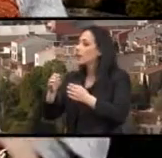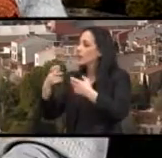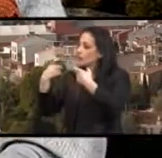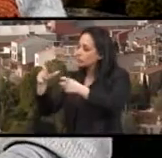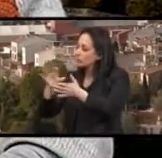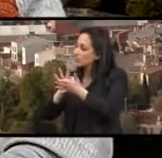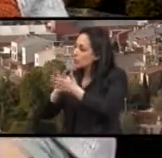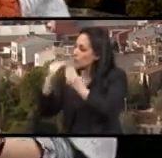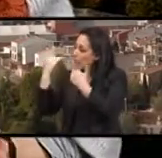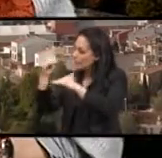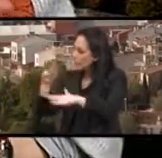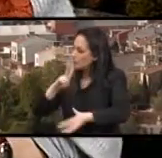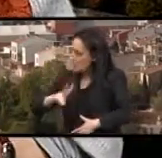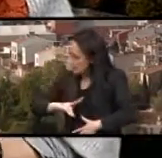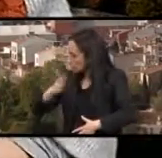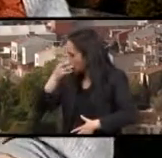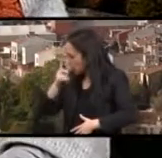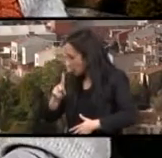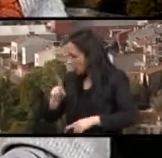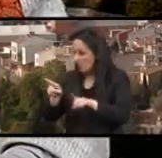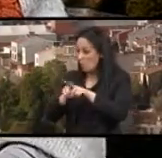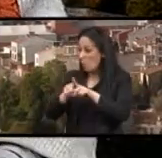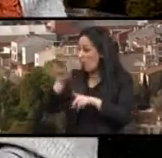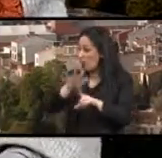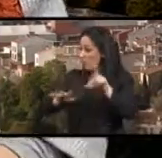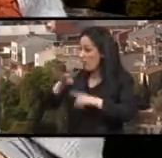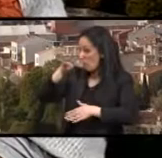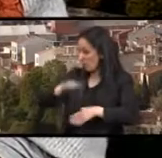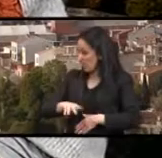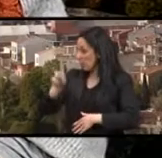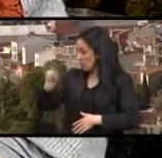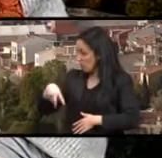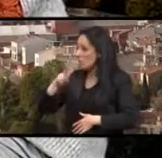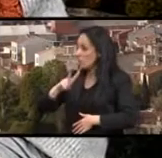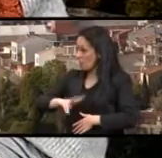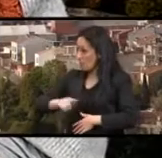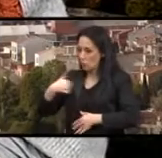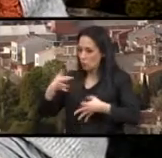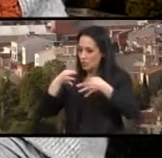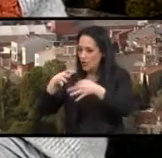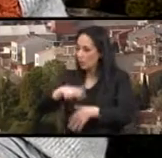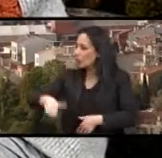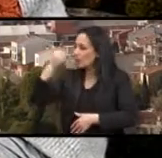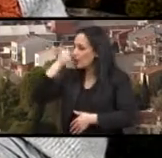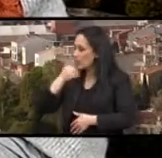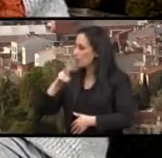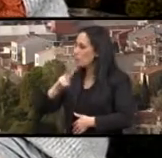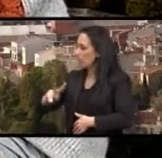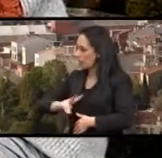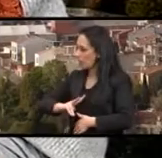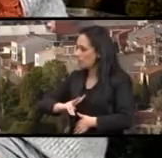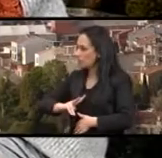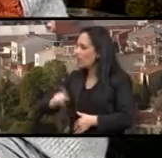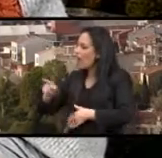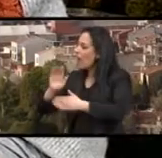no sé qui és. Ja ve des de Barcelona, això, o sigui, no, quan vaig arribar aquí em van dir que fins que no fessi